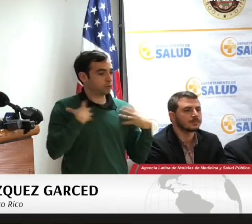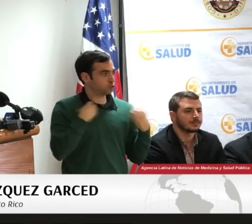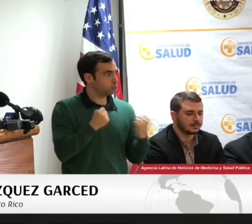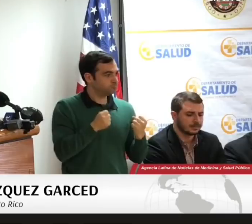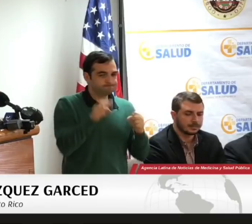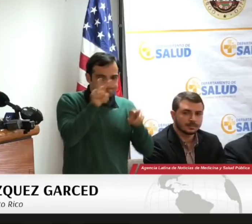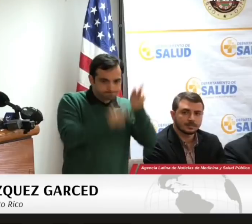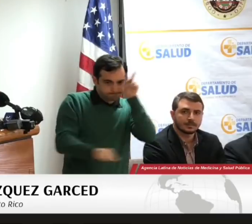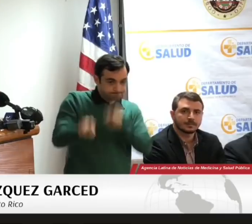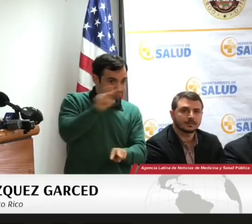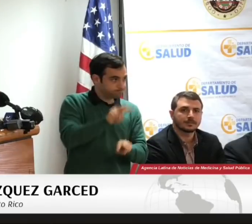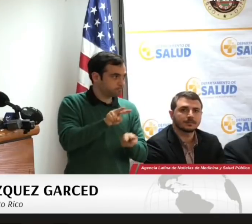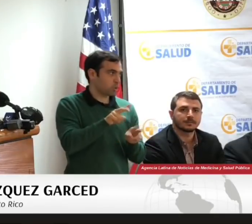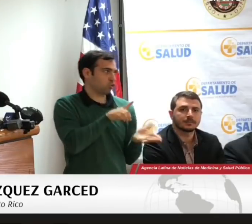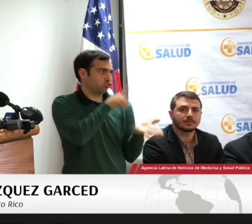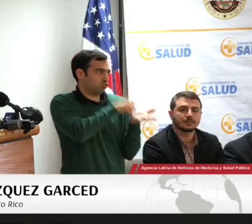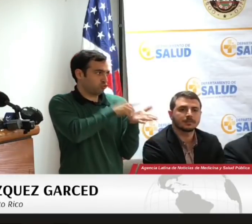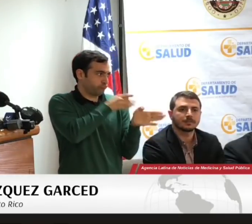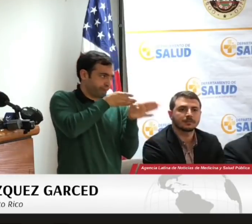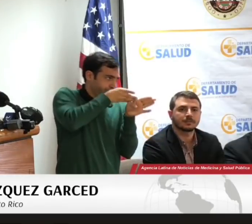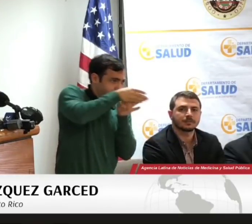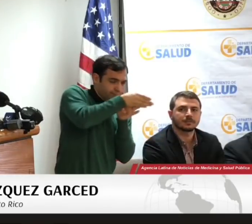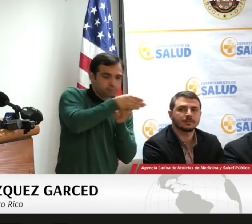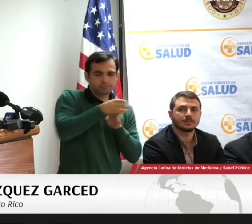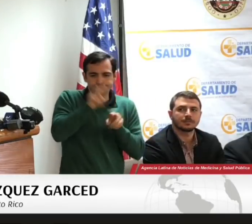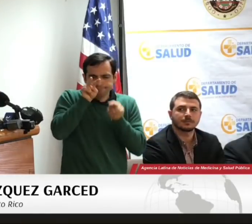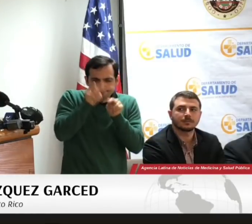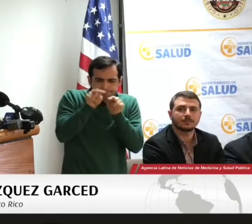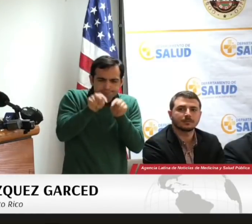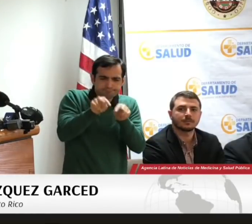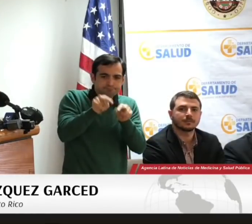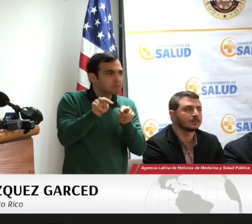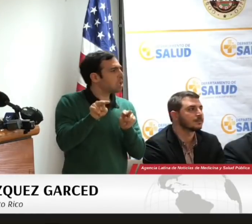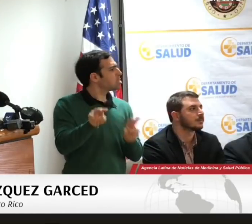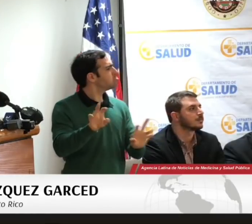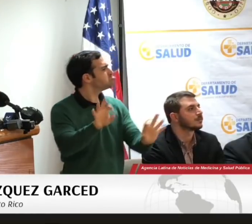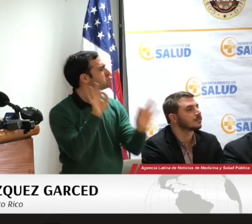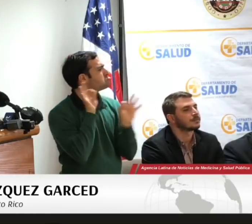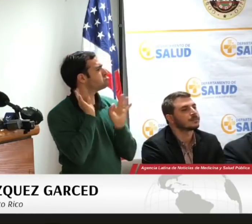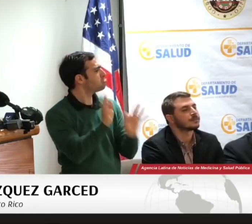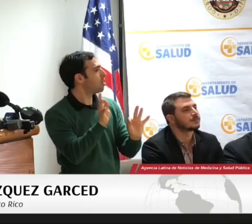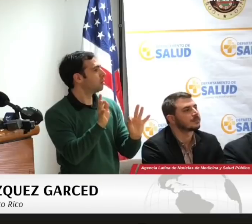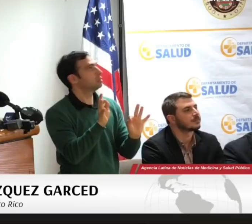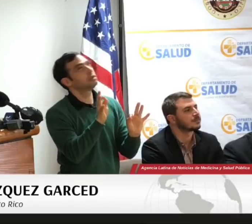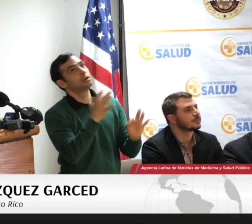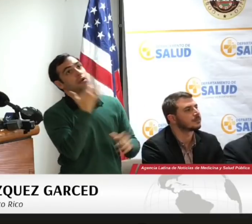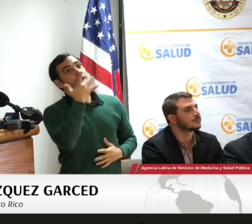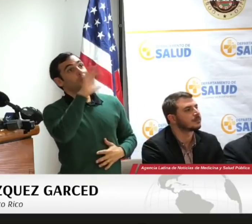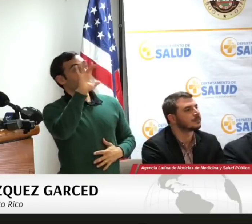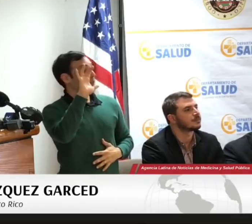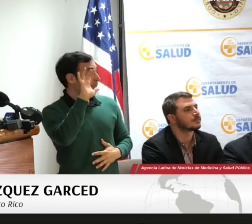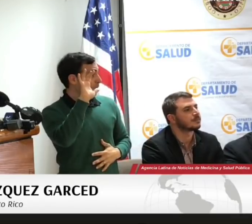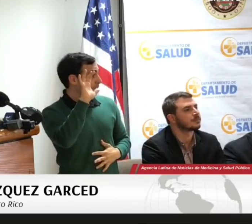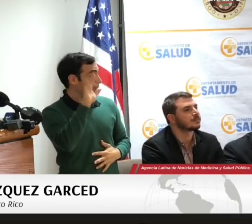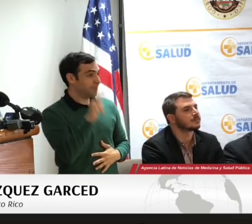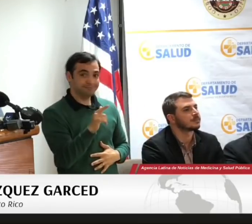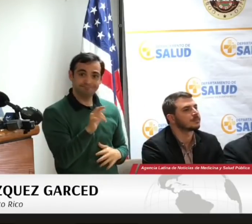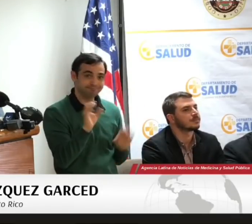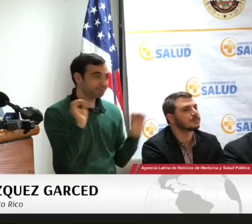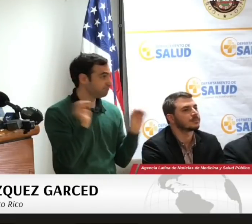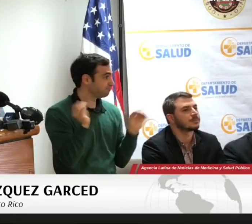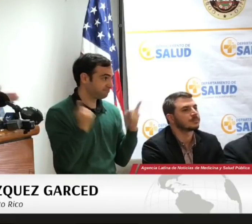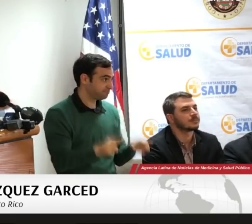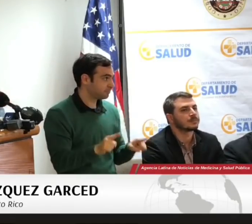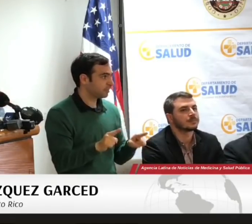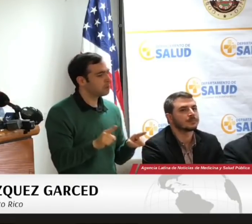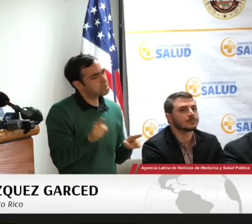por la epidemióloga, está en perfectas condiciones de salud, así que afortunadamente con ella no ha habido ningún incidente. En este caso en particular tenía